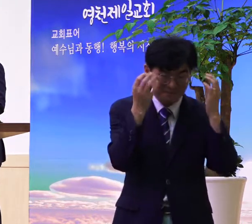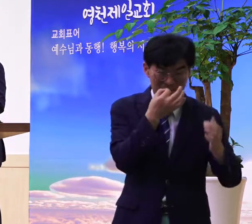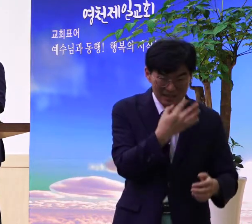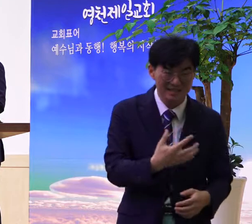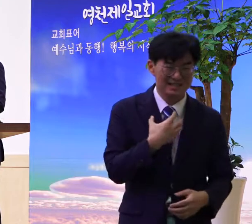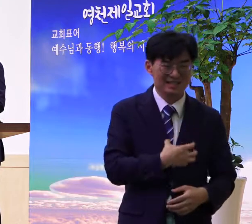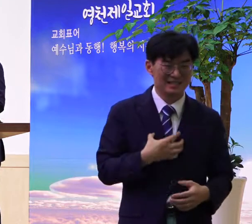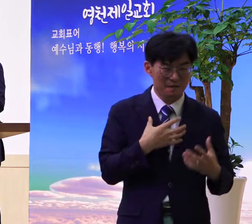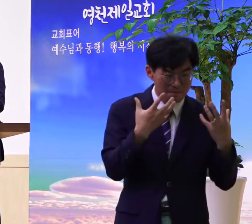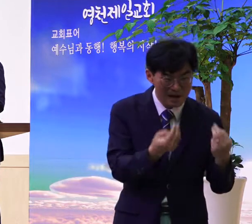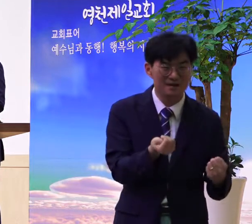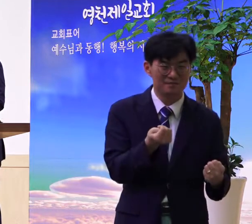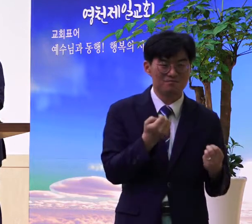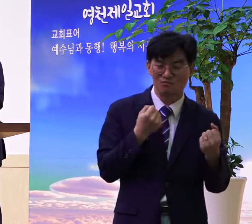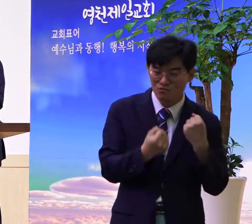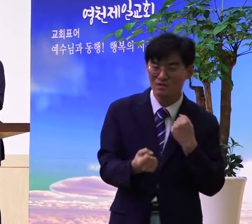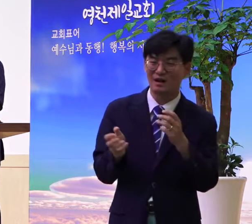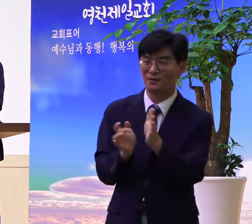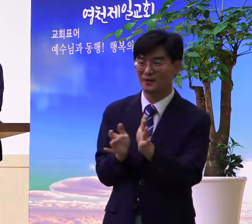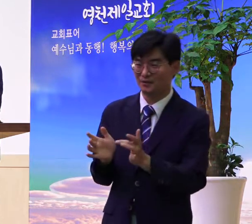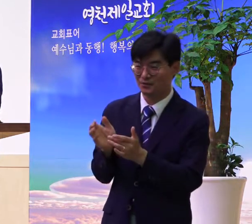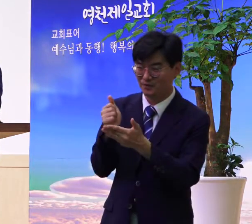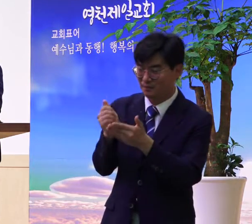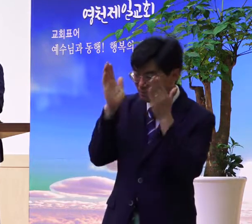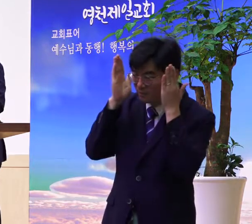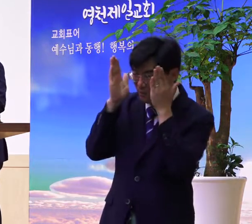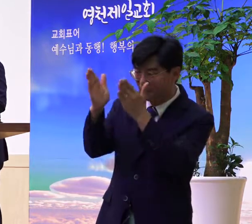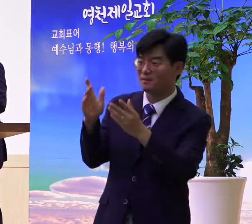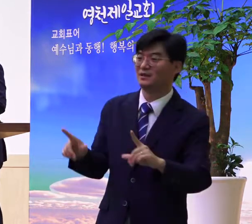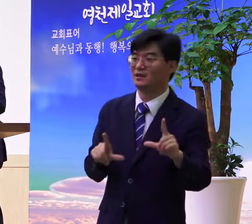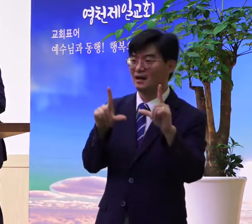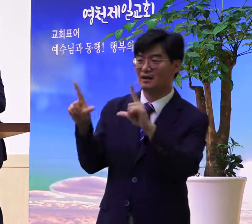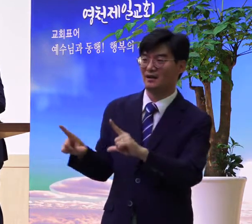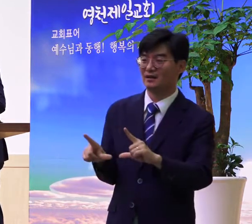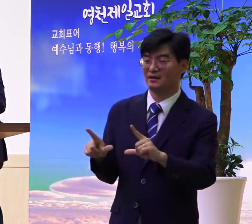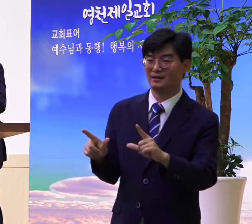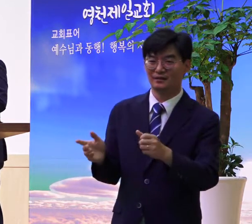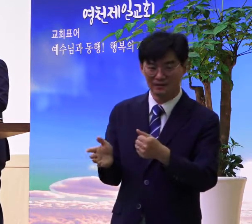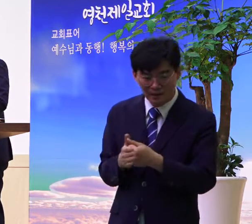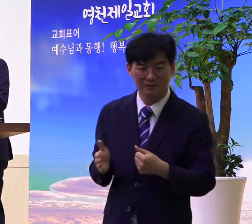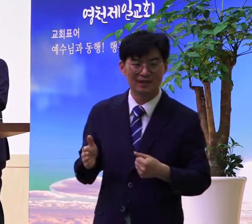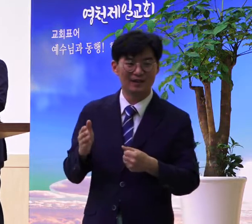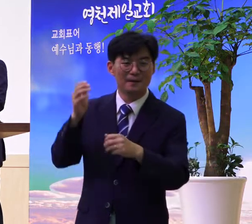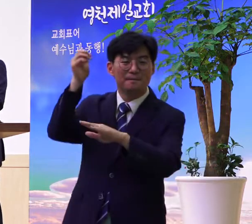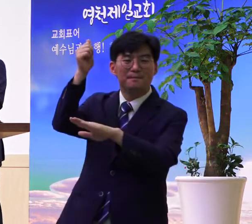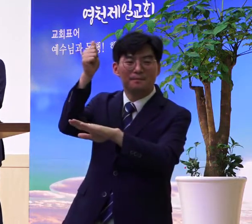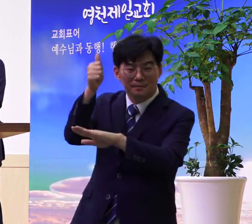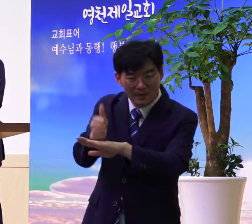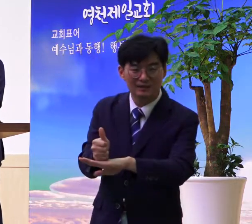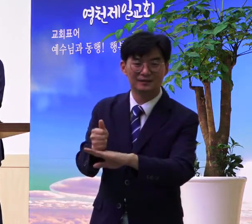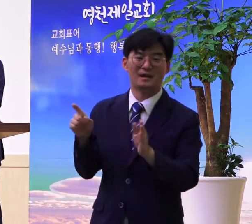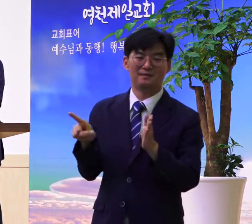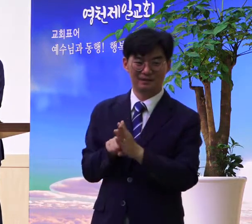상황들을 견디며 극복하고 이길 수 있었고 신앙의 최종 종착지까지 갈 수 있었던 것입니다.